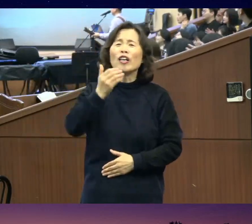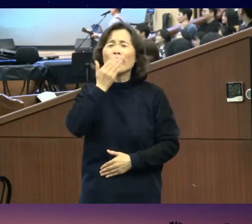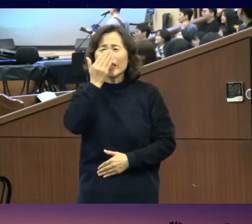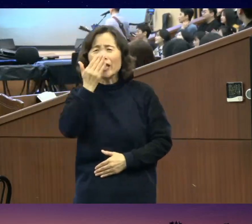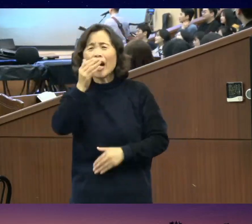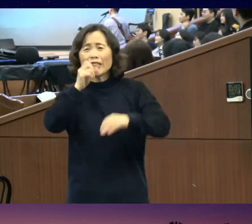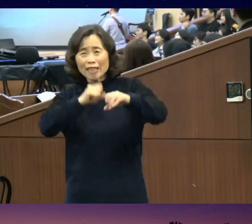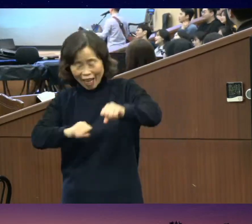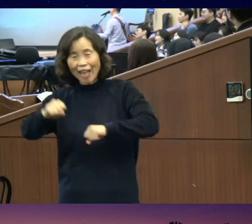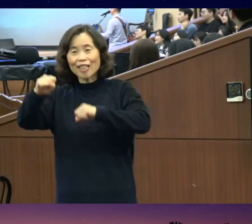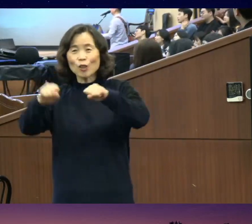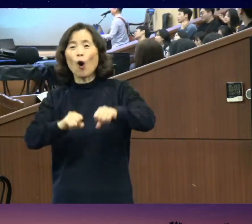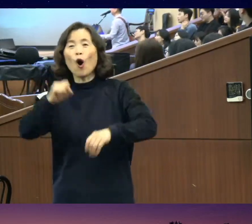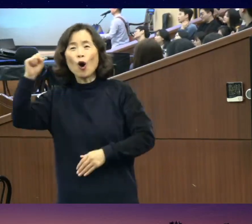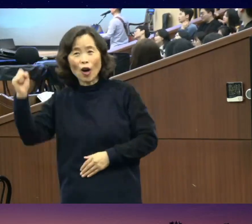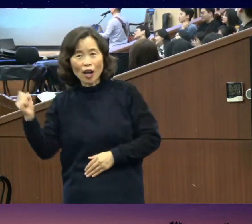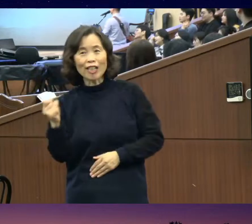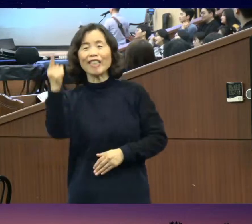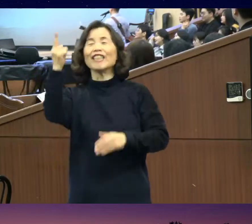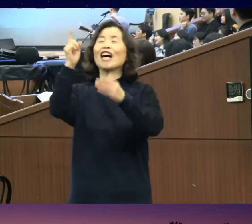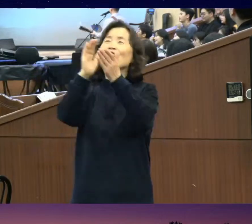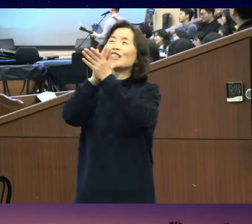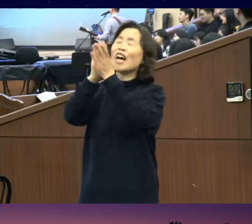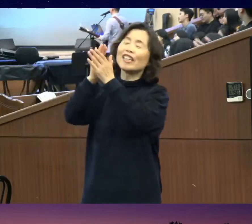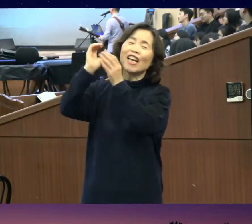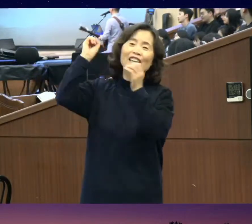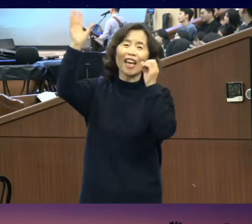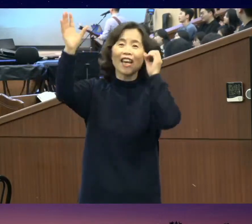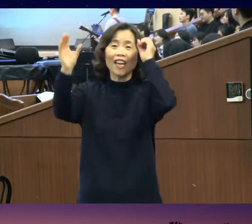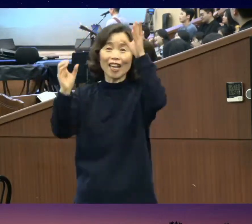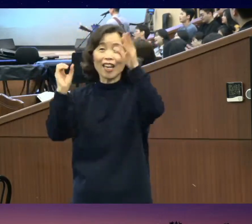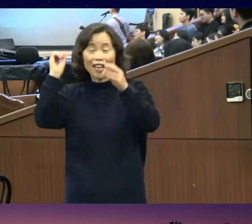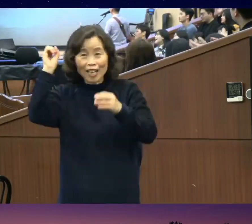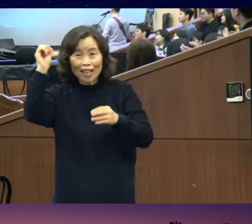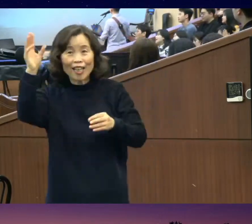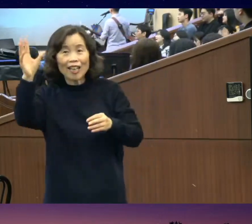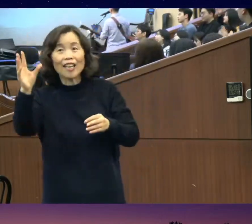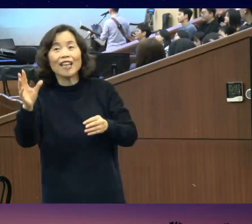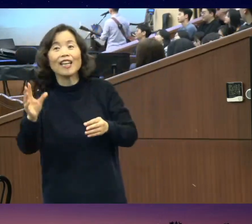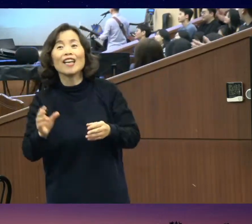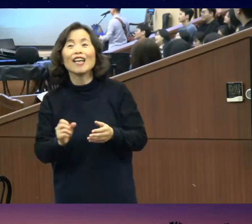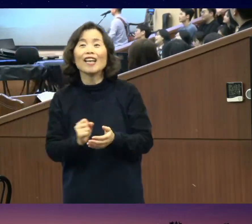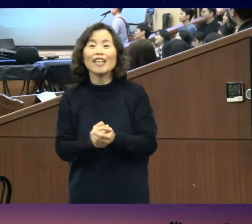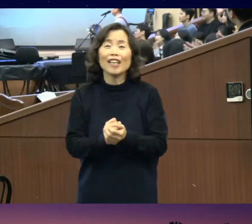그의 행하신 행동을 나를 전해내